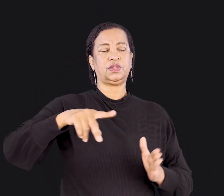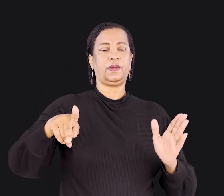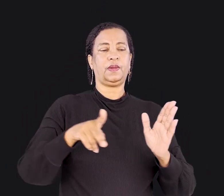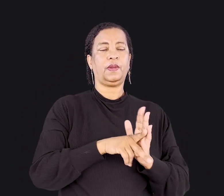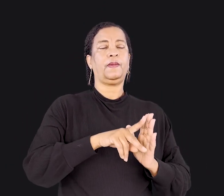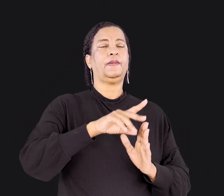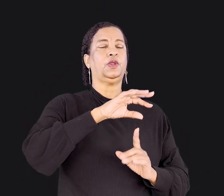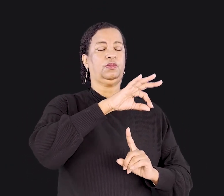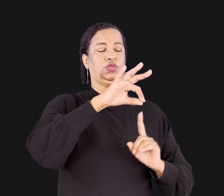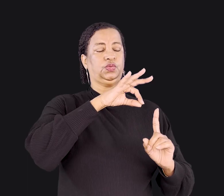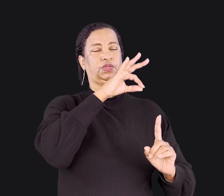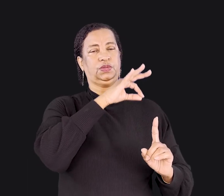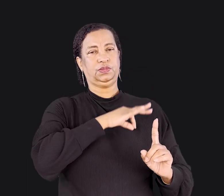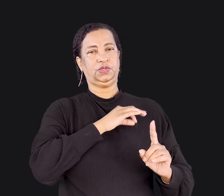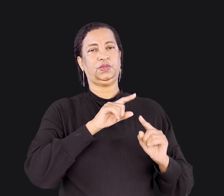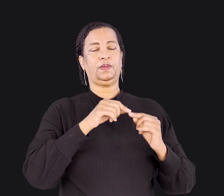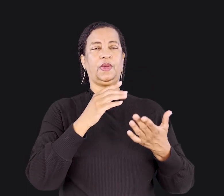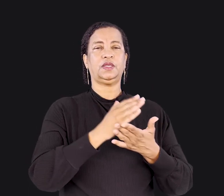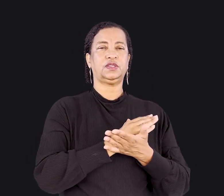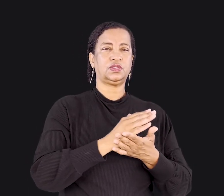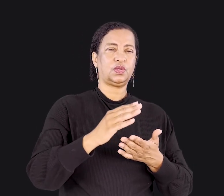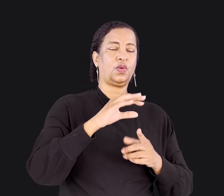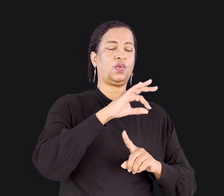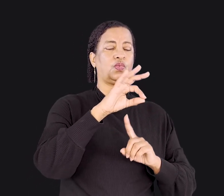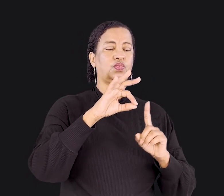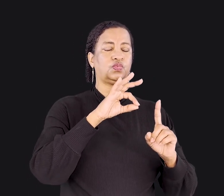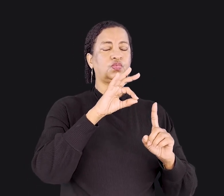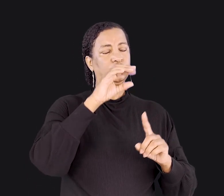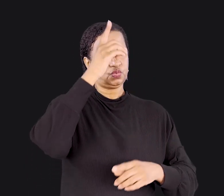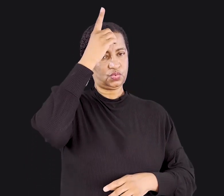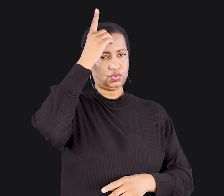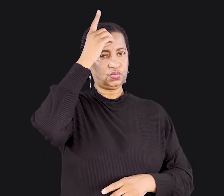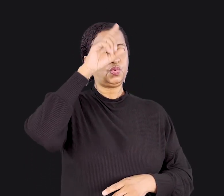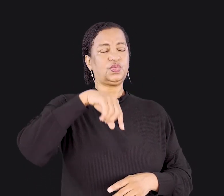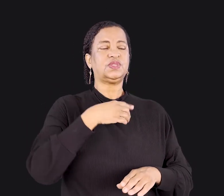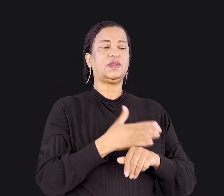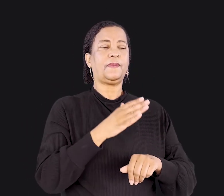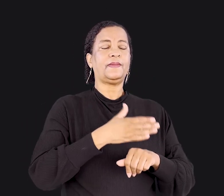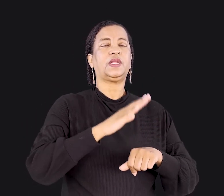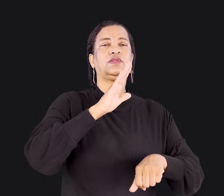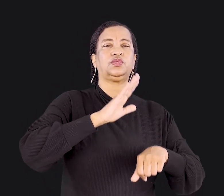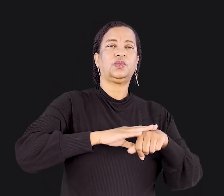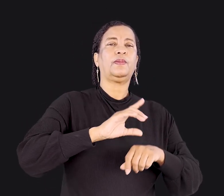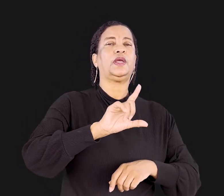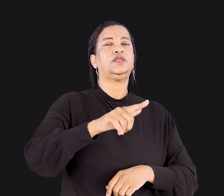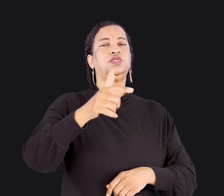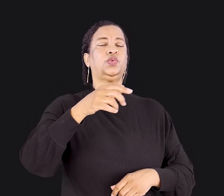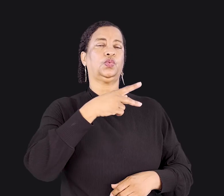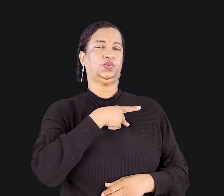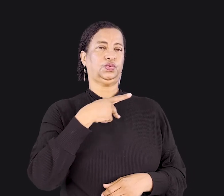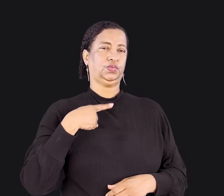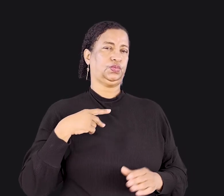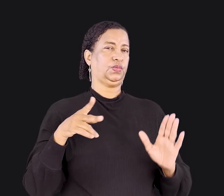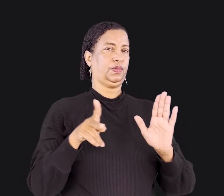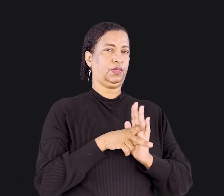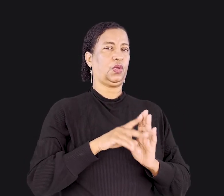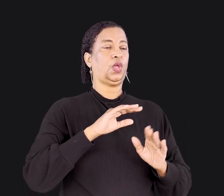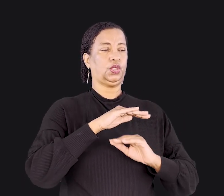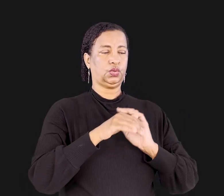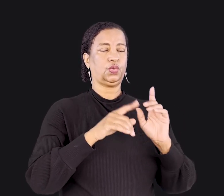espirituais, mas alguns dons são mais práticos e outros pastorais. Todos são ministros do Evangelho,